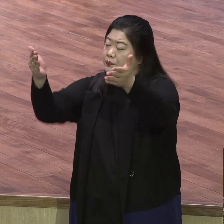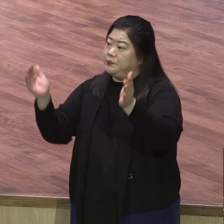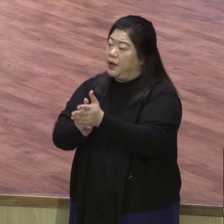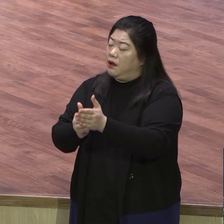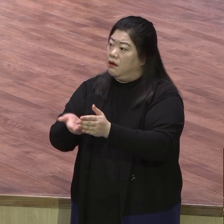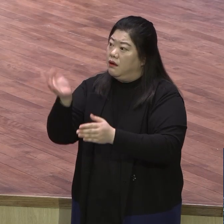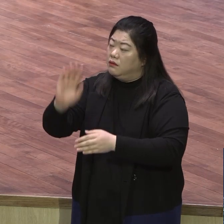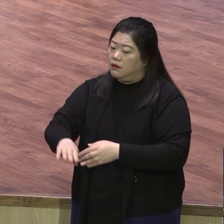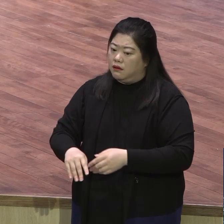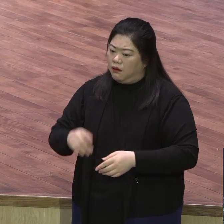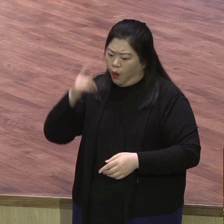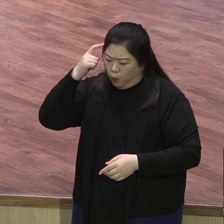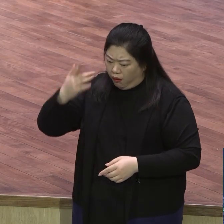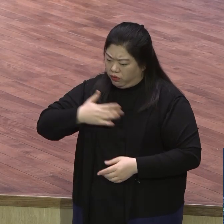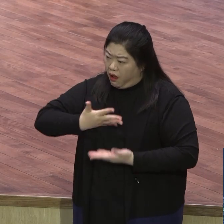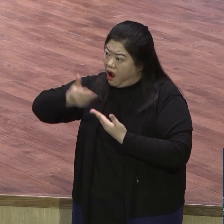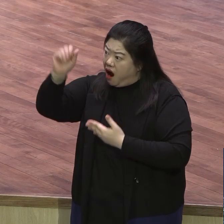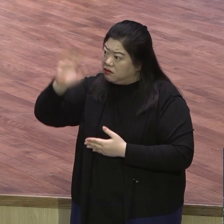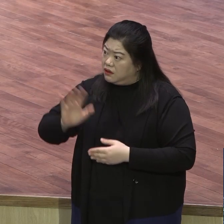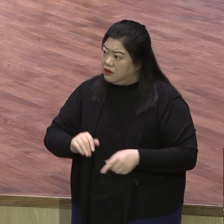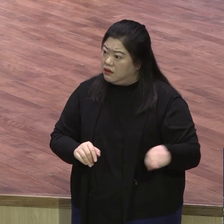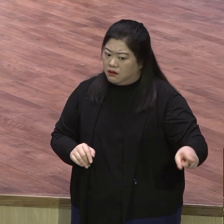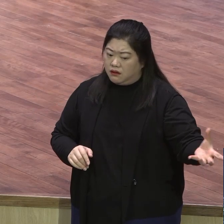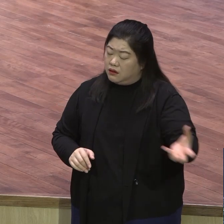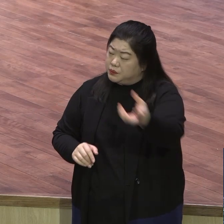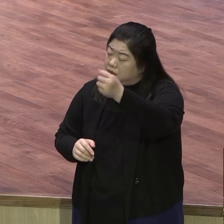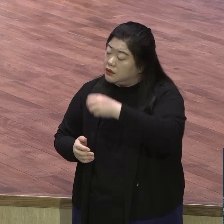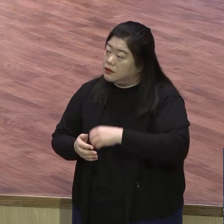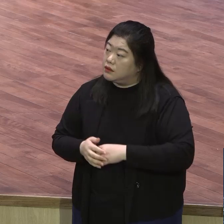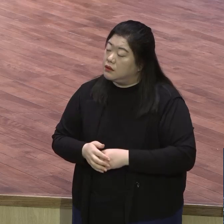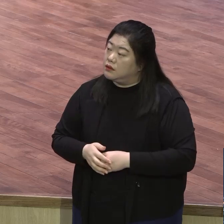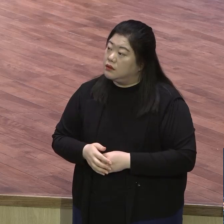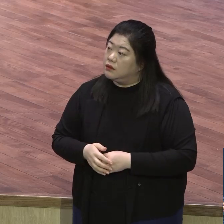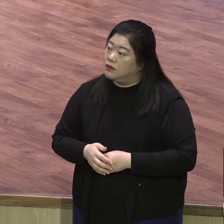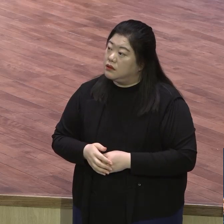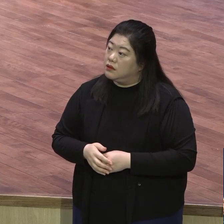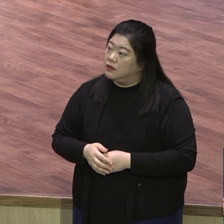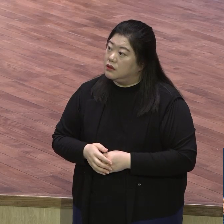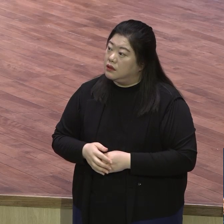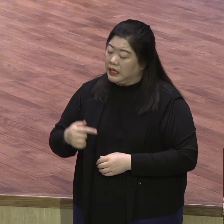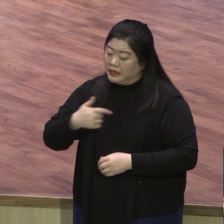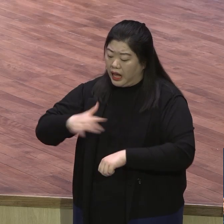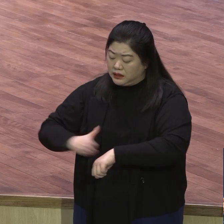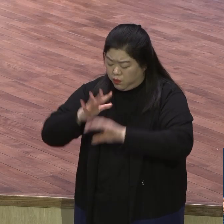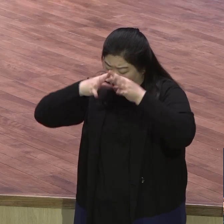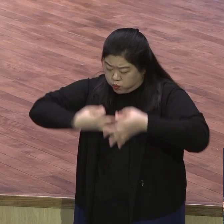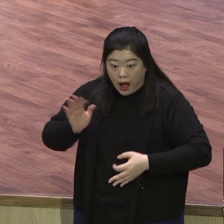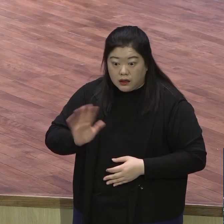자기에게 찾지 않고 상대 아벨에게 찾았어요.